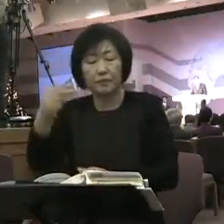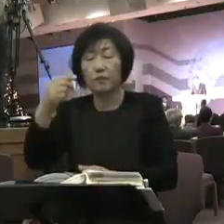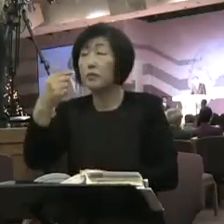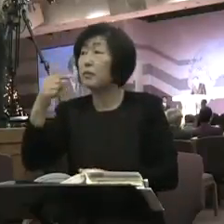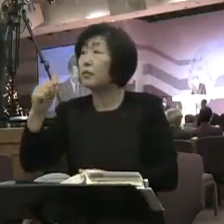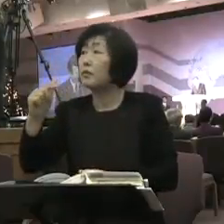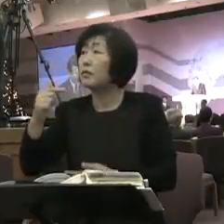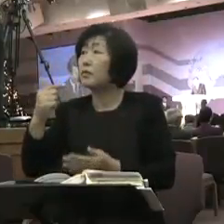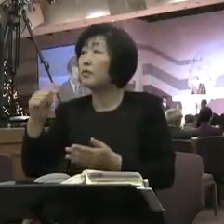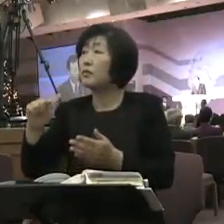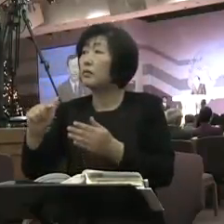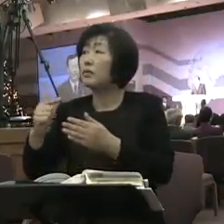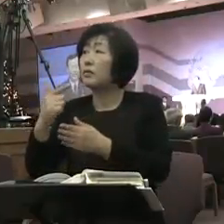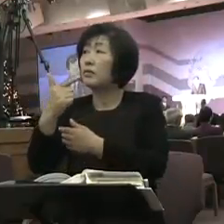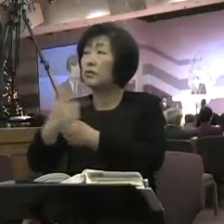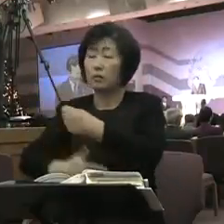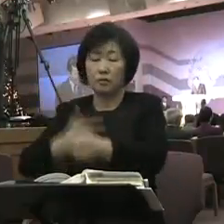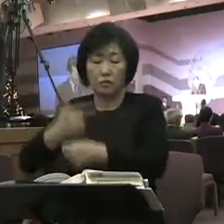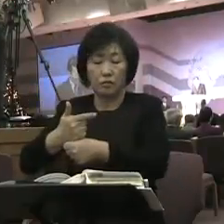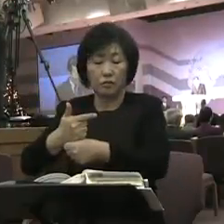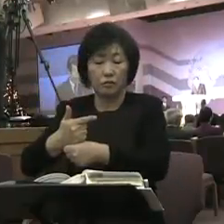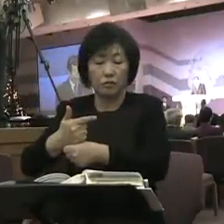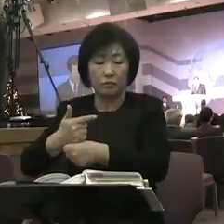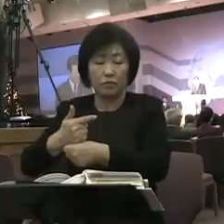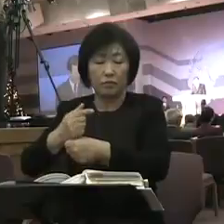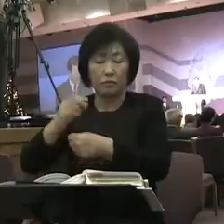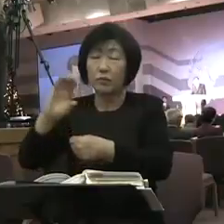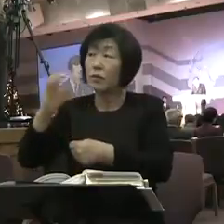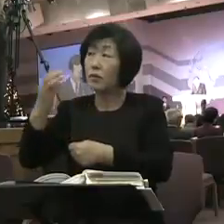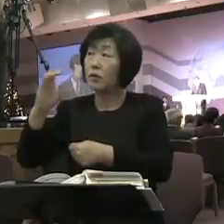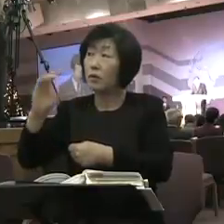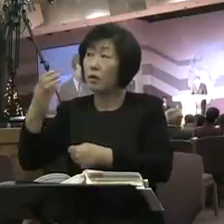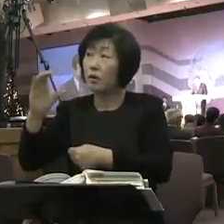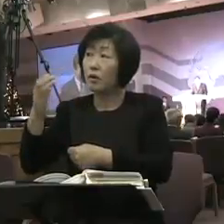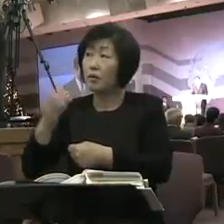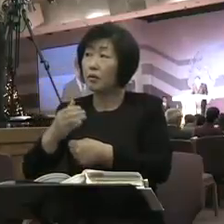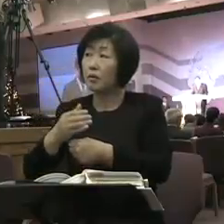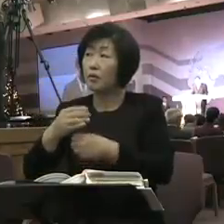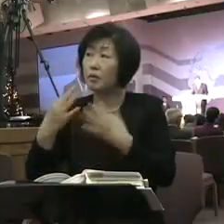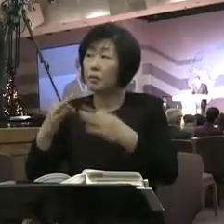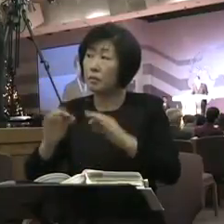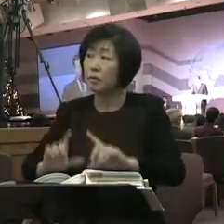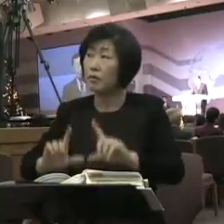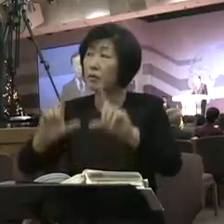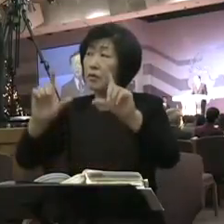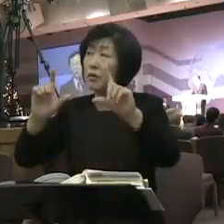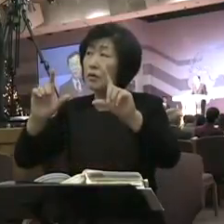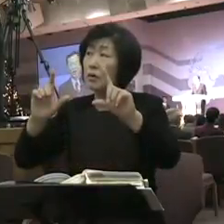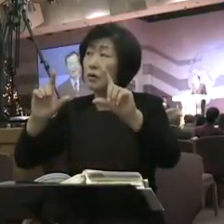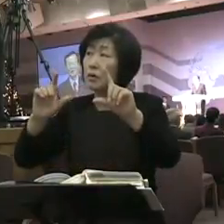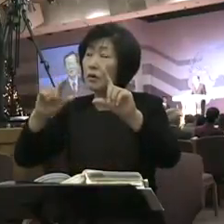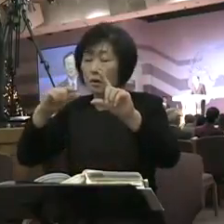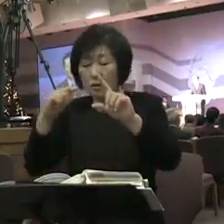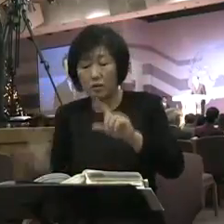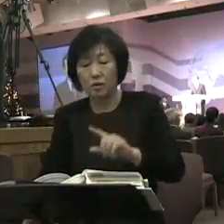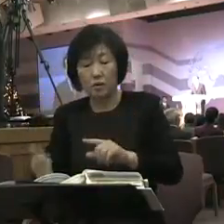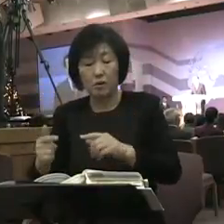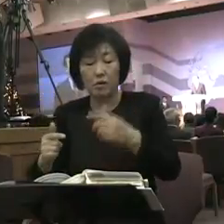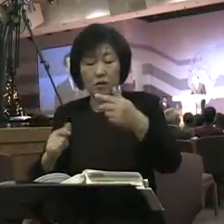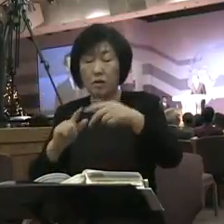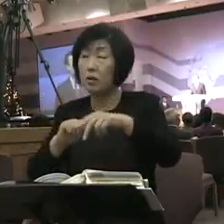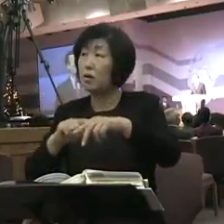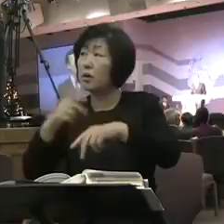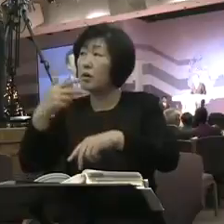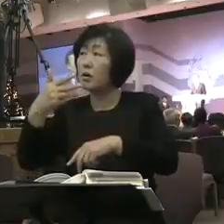성탄 뮤지컬 The King 12월 22일 금요일 저녁에 7시 반부터 있습니다. 본당에서 있어요.